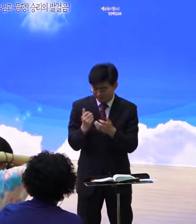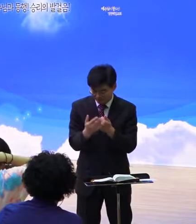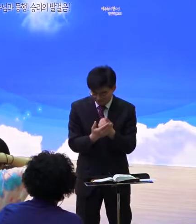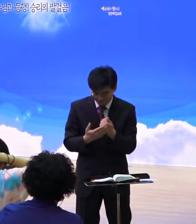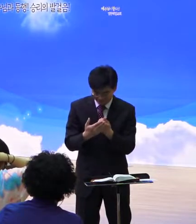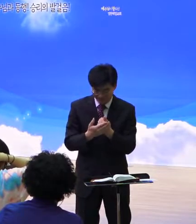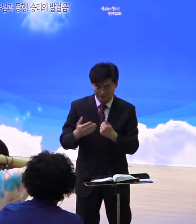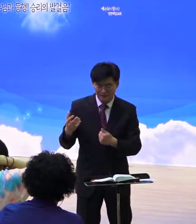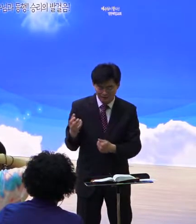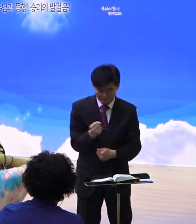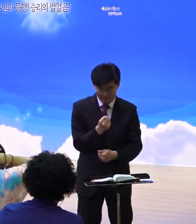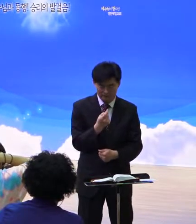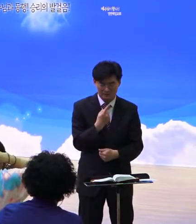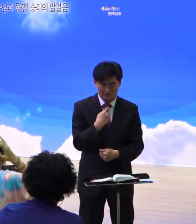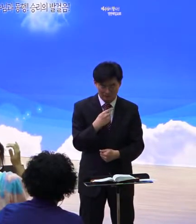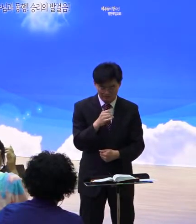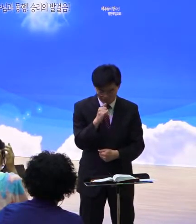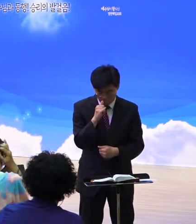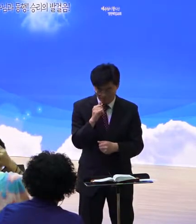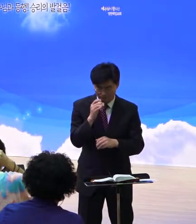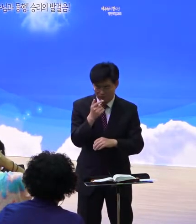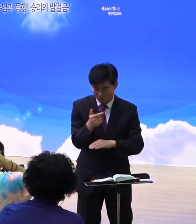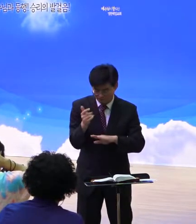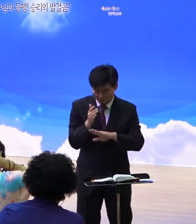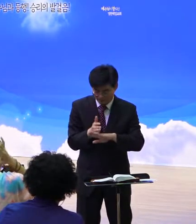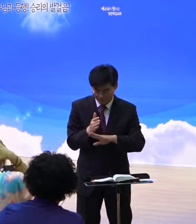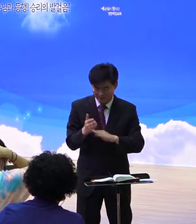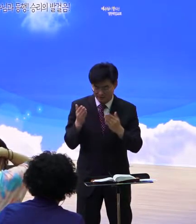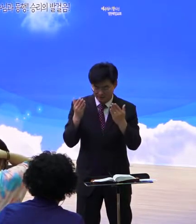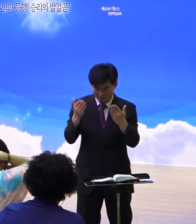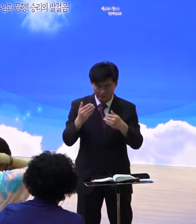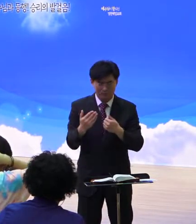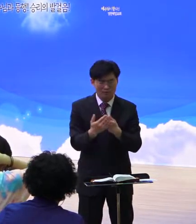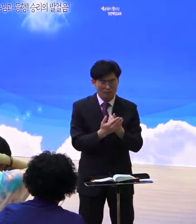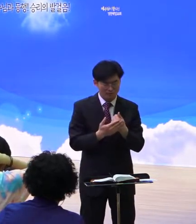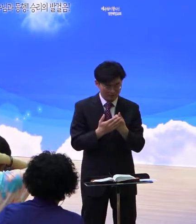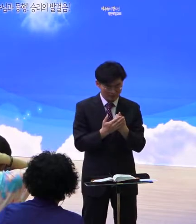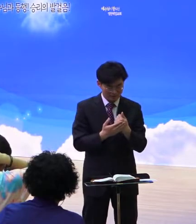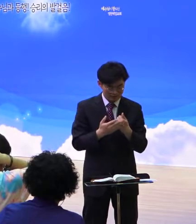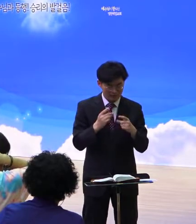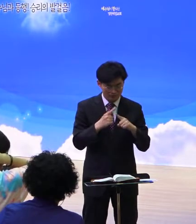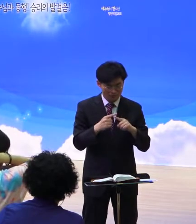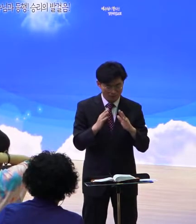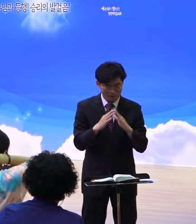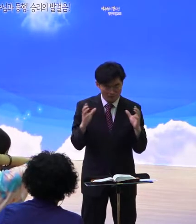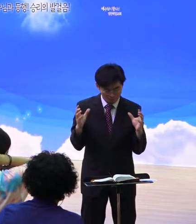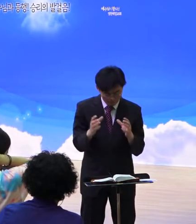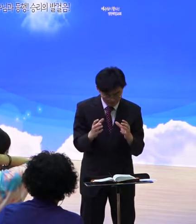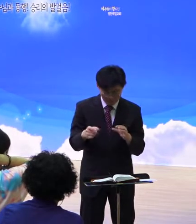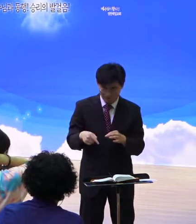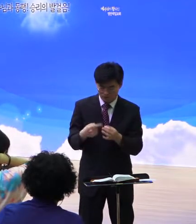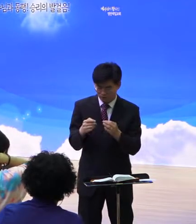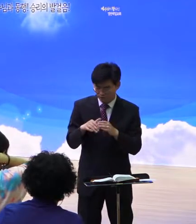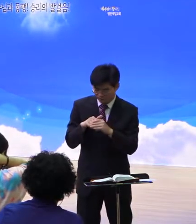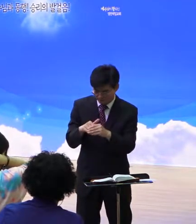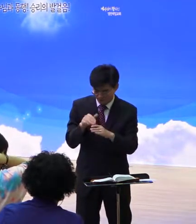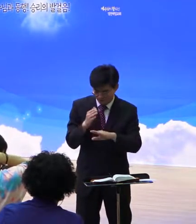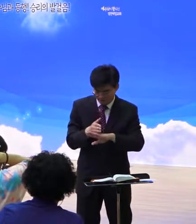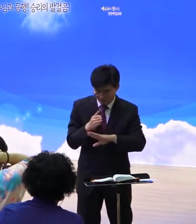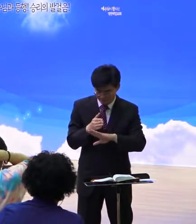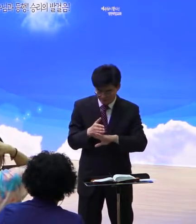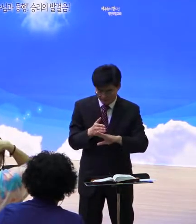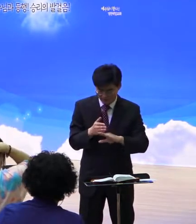은혜에 감사하면서 은혜의 자리로 나올 때에 주일헌금을 드리고 감사헌금을 드리며 11조를